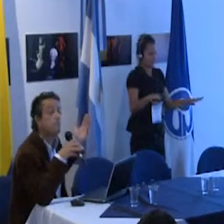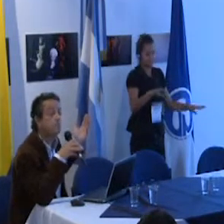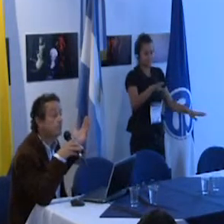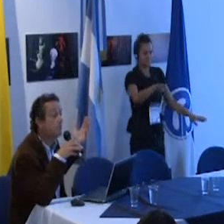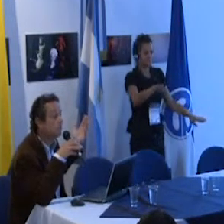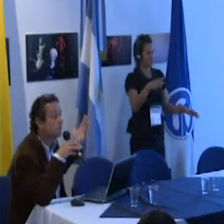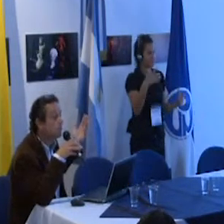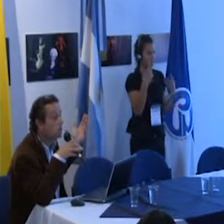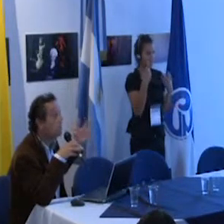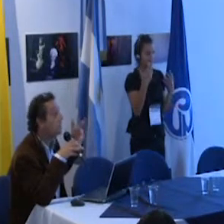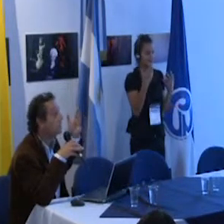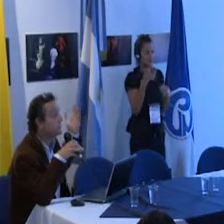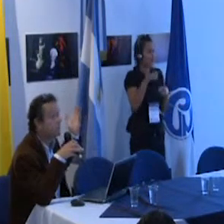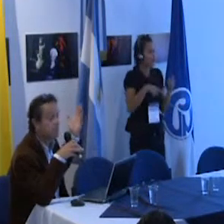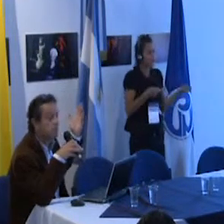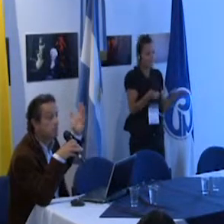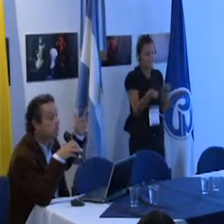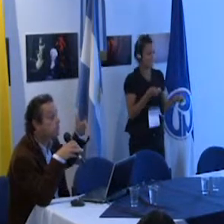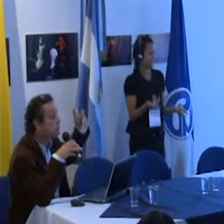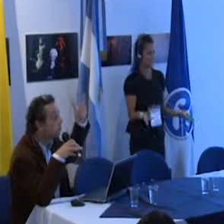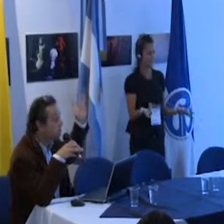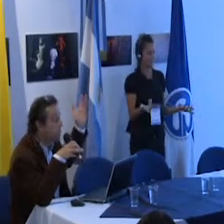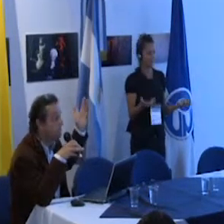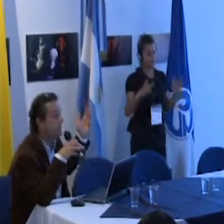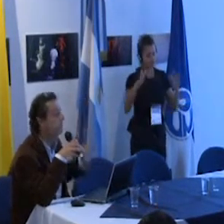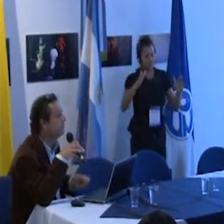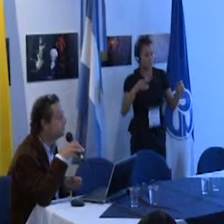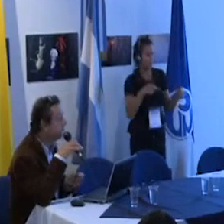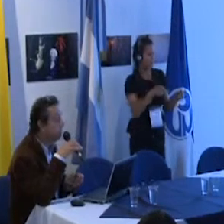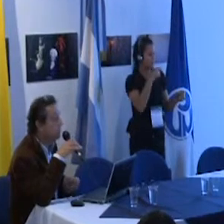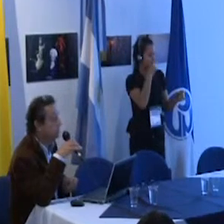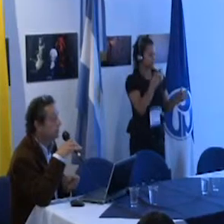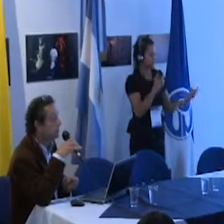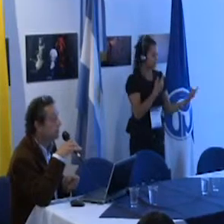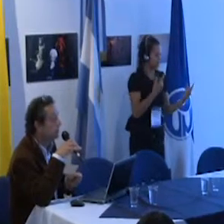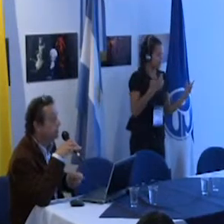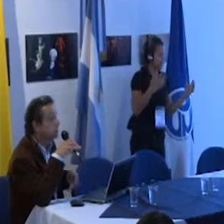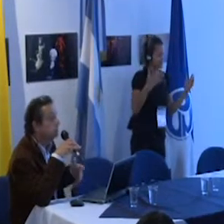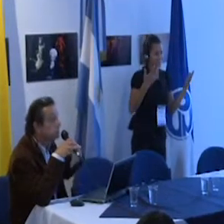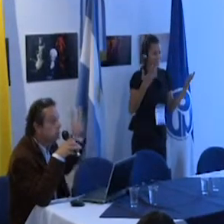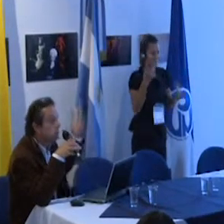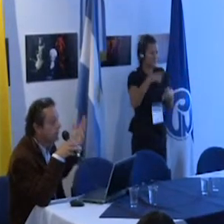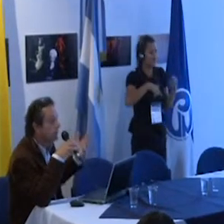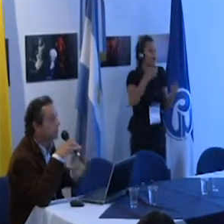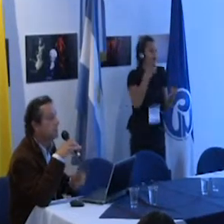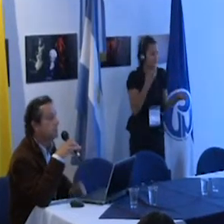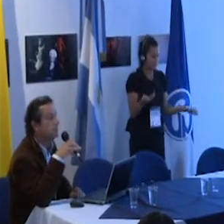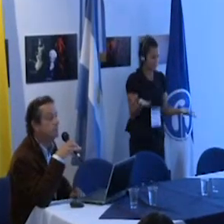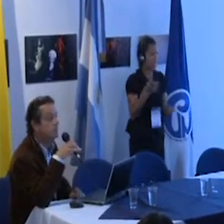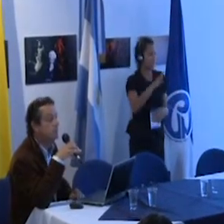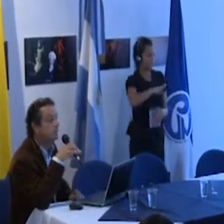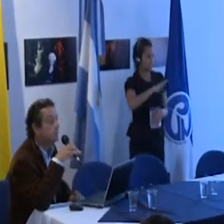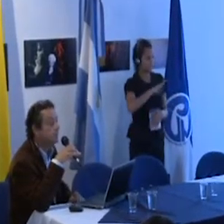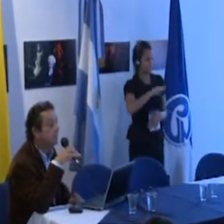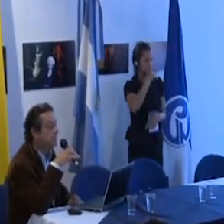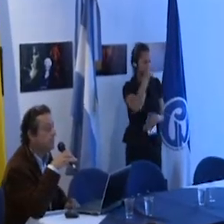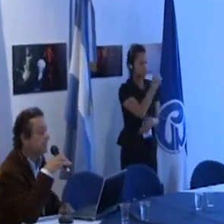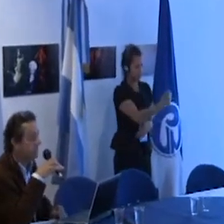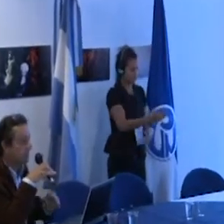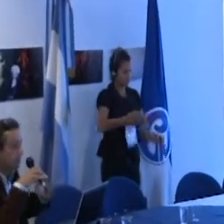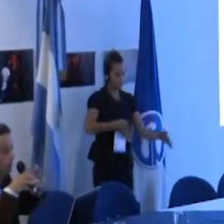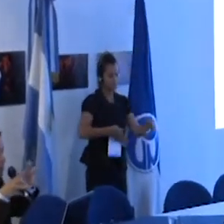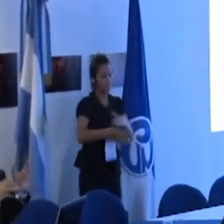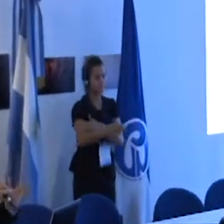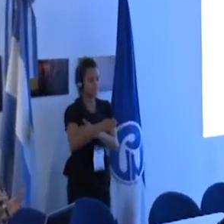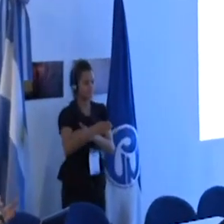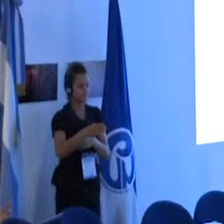termina siendo incontrolable en este caso no se puede dar la integración como aceptar en bachillerato niños que pueden